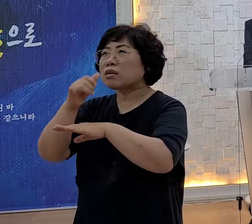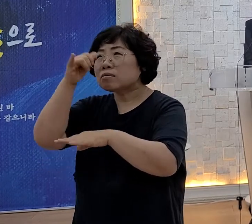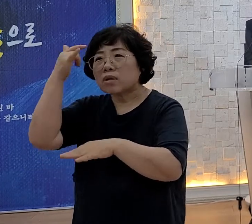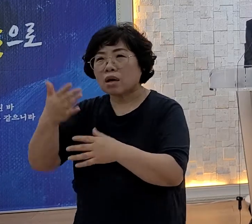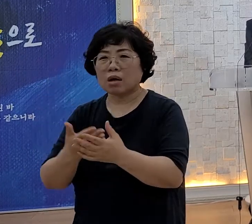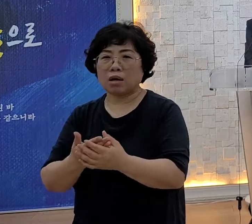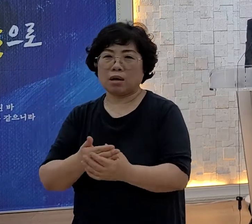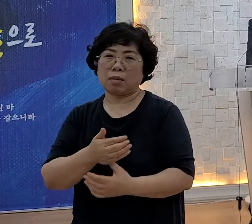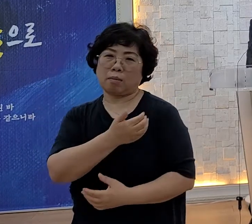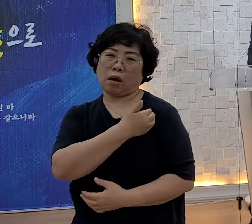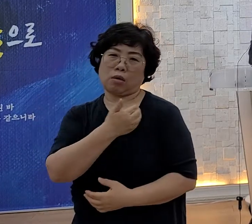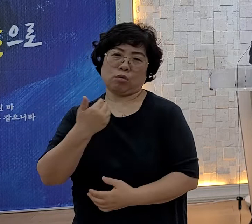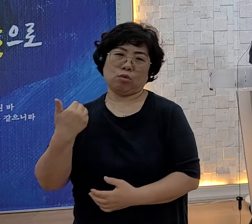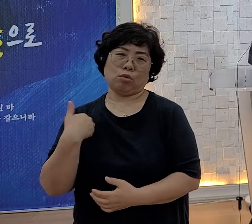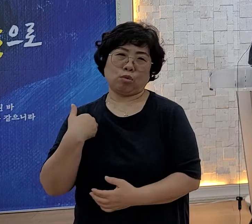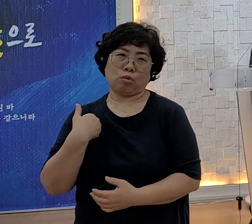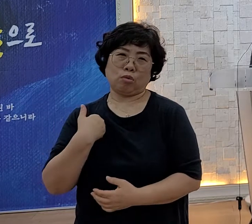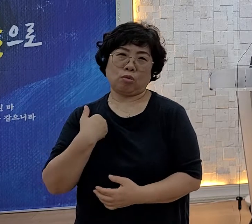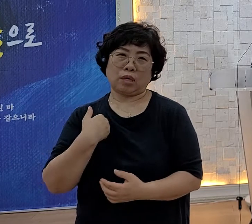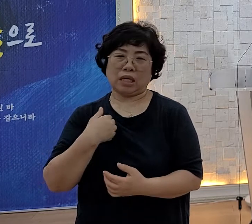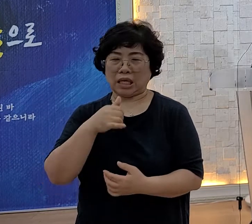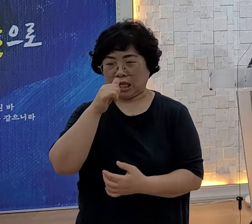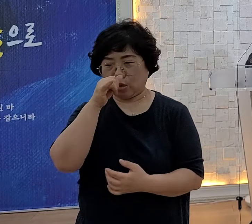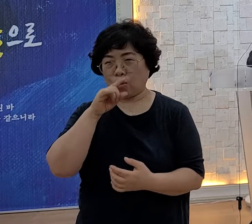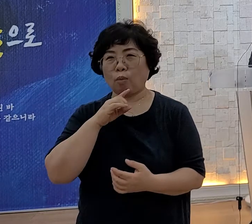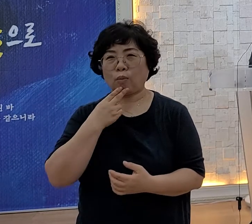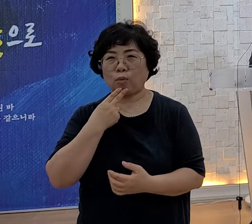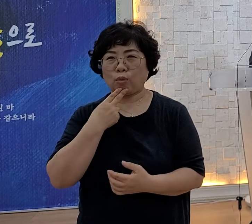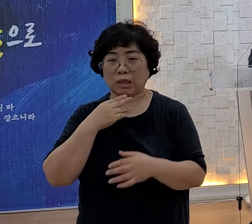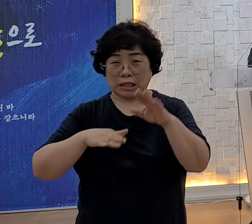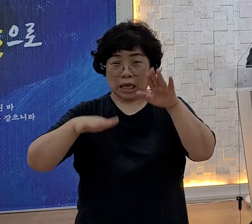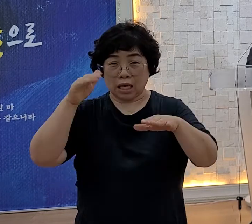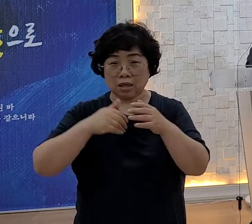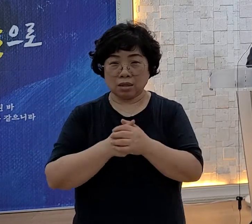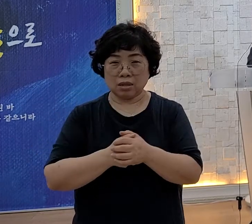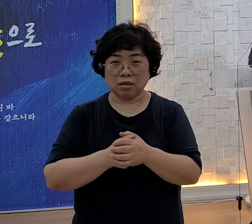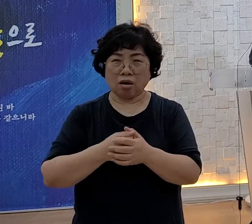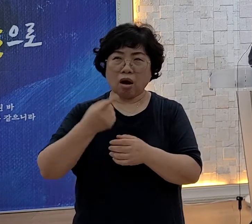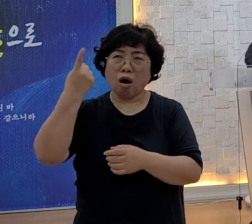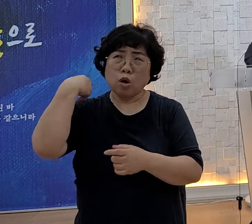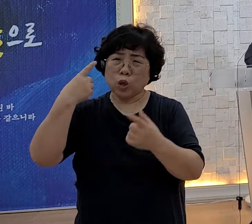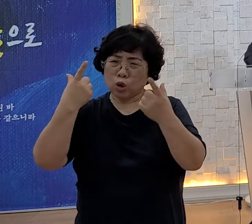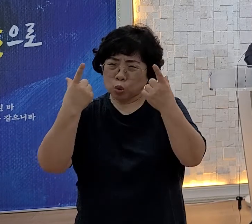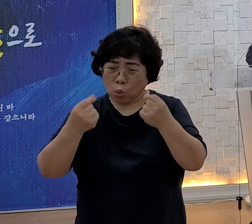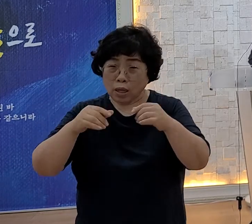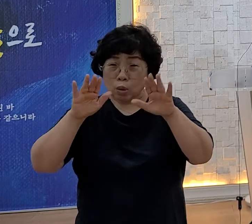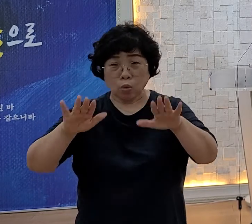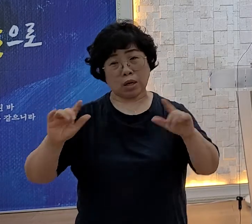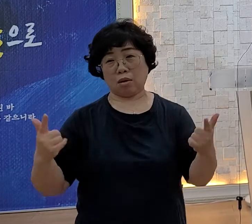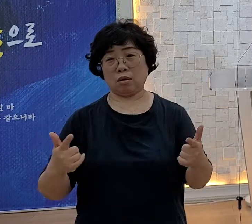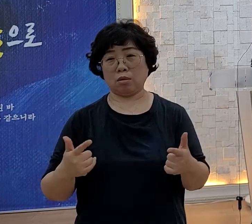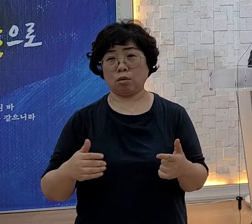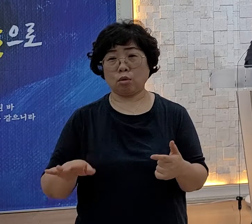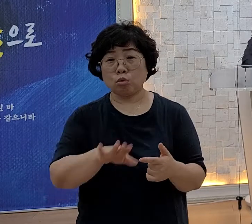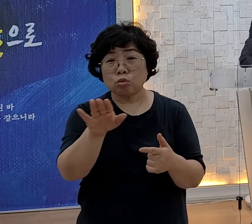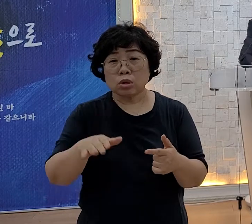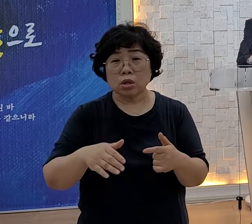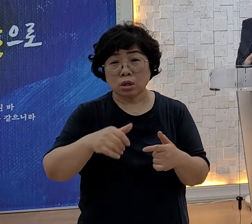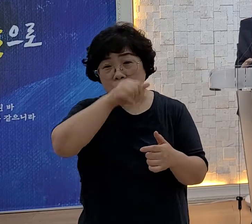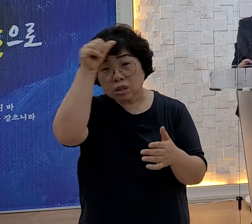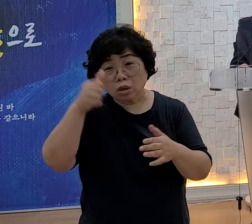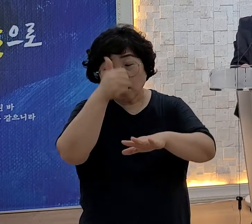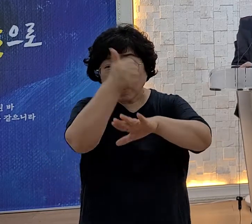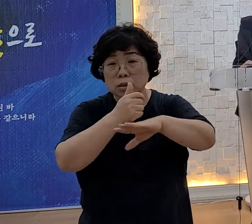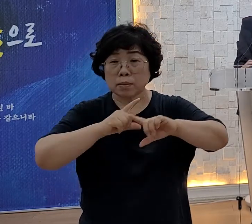출발. 그냥 어제도 일어났듯이 오늘도 일어나는 하루가 절대 아닙니다. 우리 인생이 언제 죽을지 몰라요.